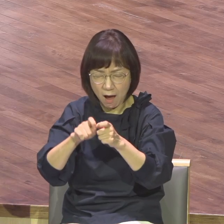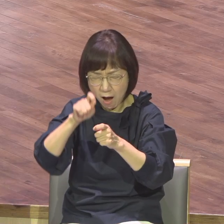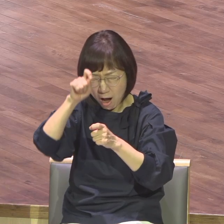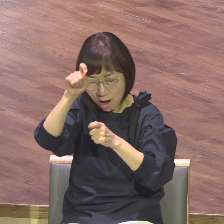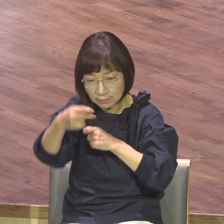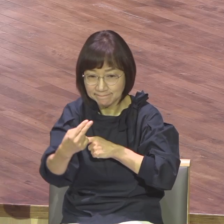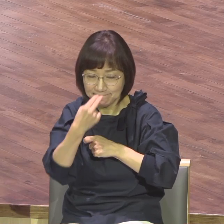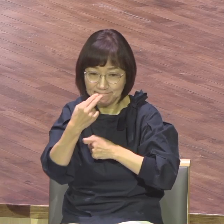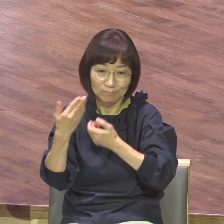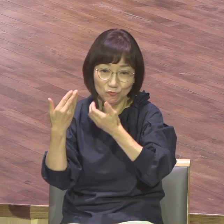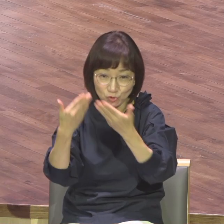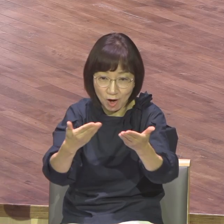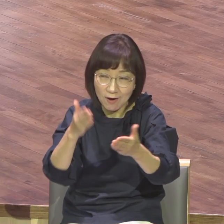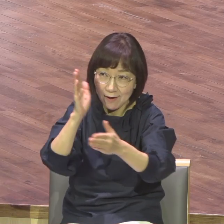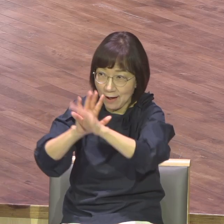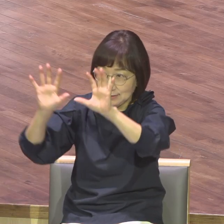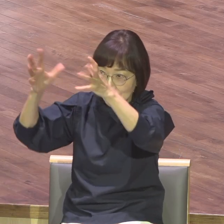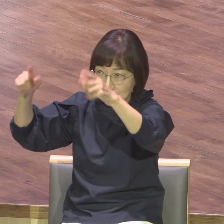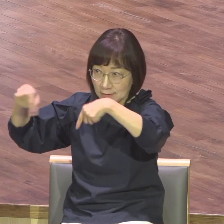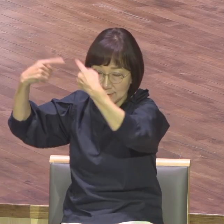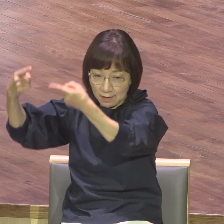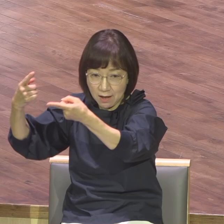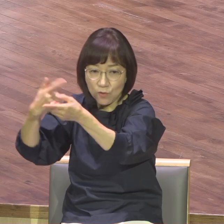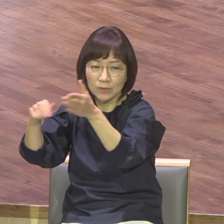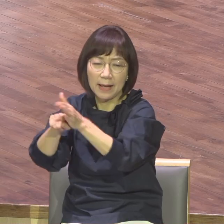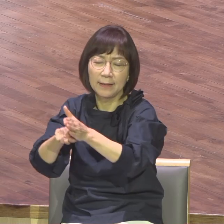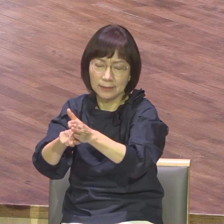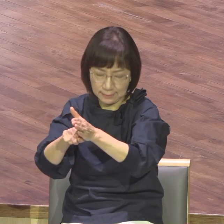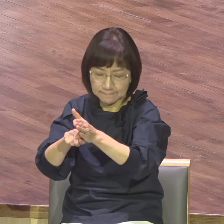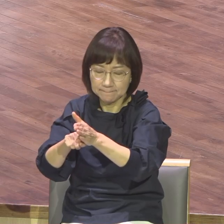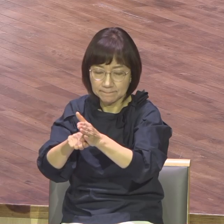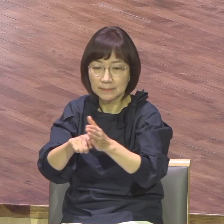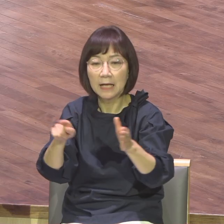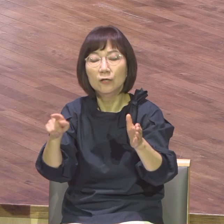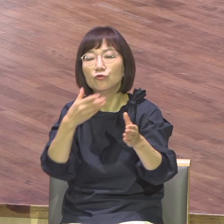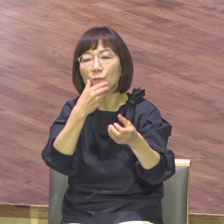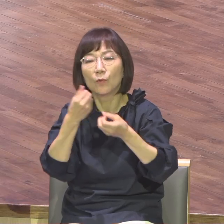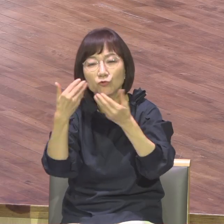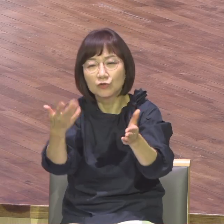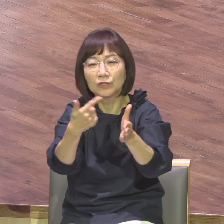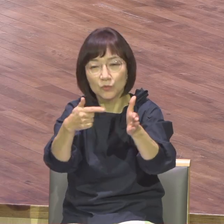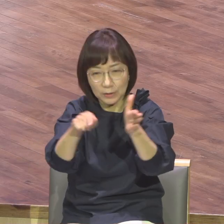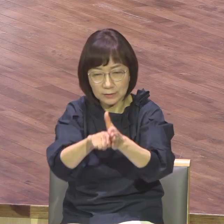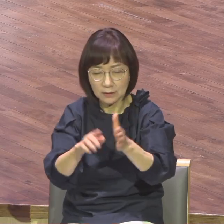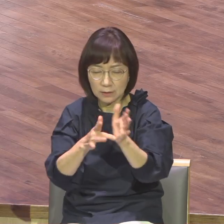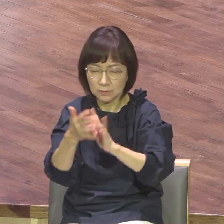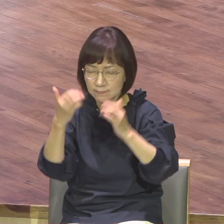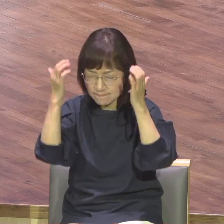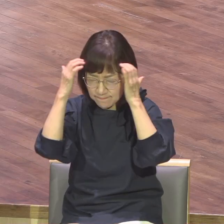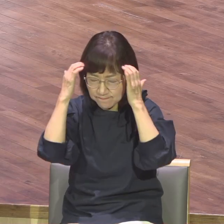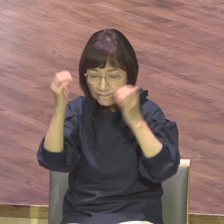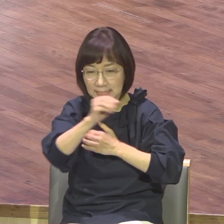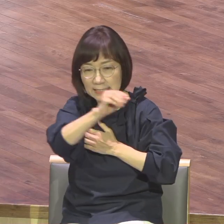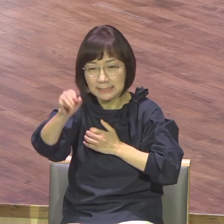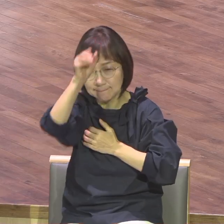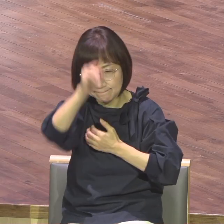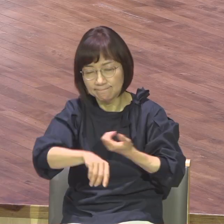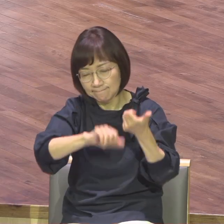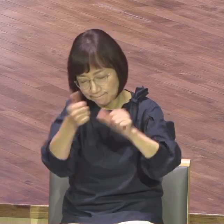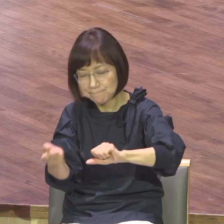나라 들어가도록 그 믿음을 주기 위해서 그 과정 거친 줄 믿으시기 바랍니다. 그게